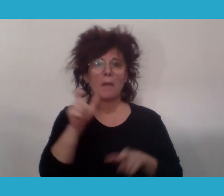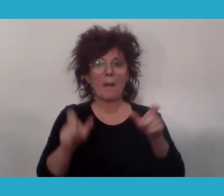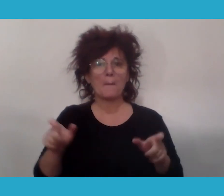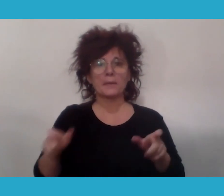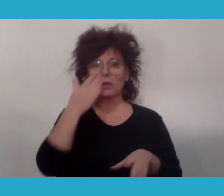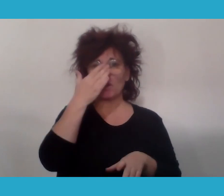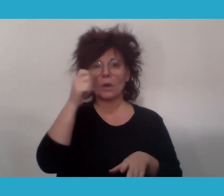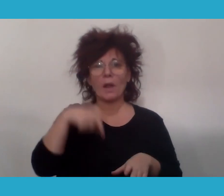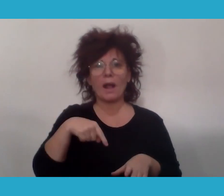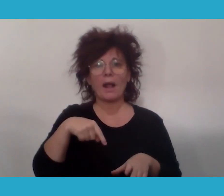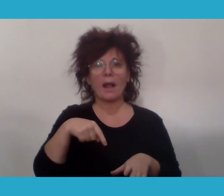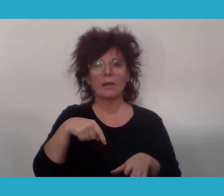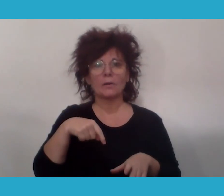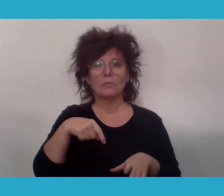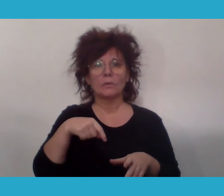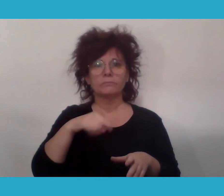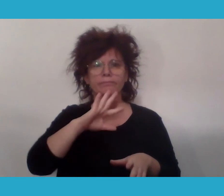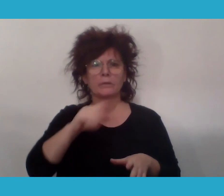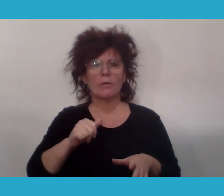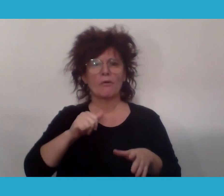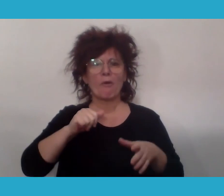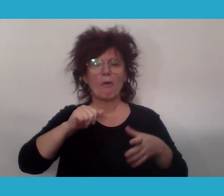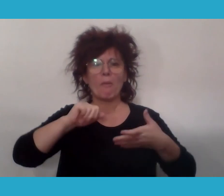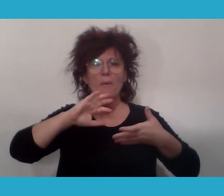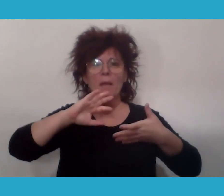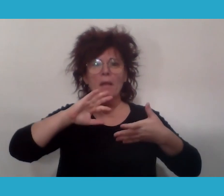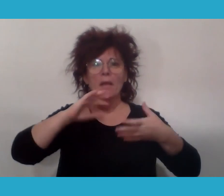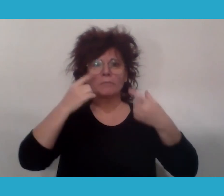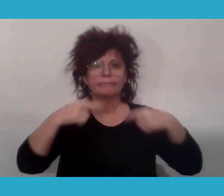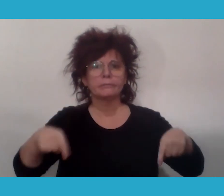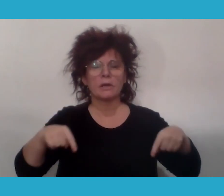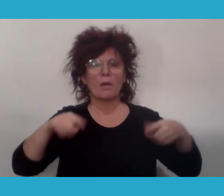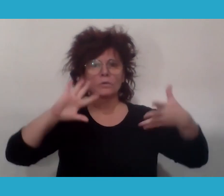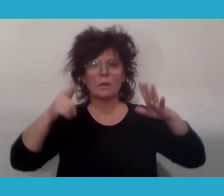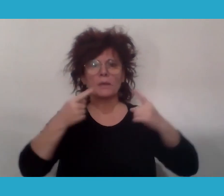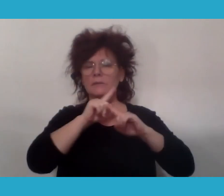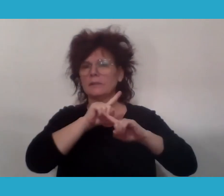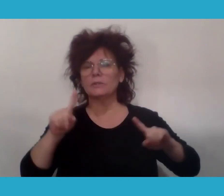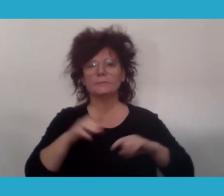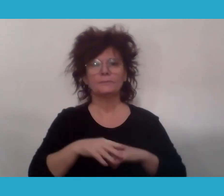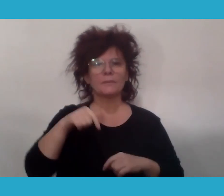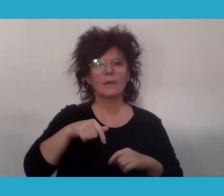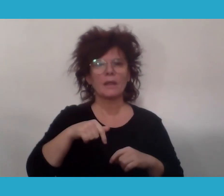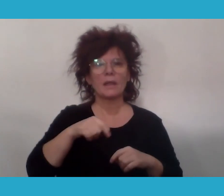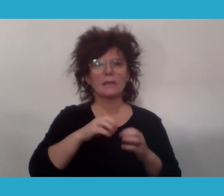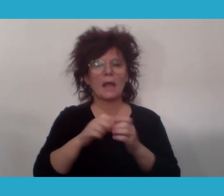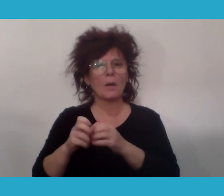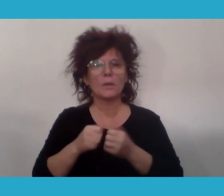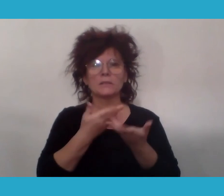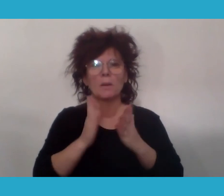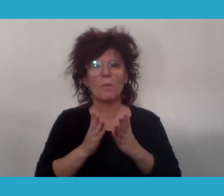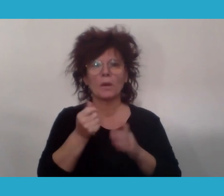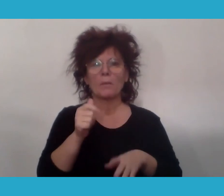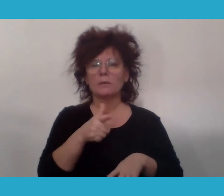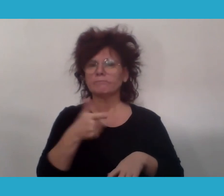quieren más saqueos ambientales. Se suma a los dichos de sus compañeros respecto a las objeciones del estudio de impacto ambiental. Considera que esta audiencia pública carece de